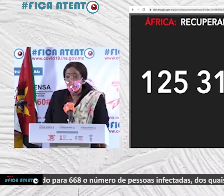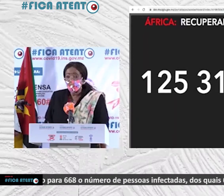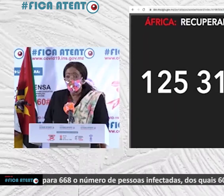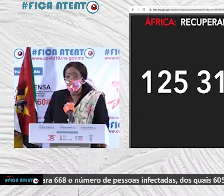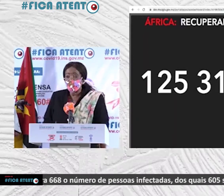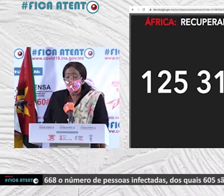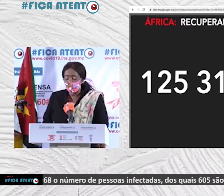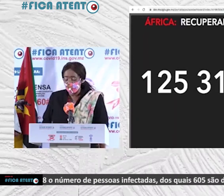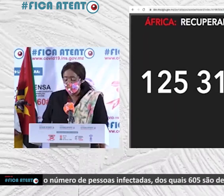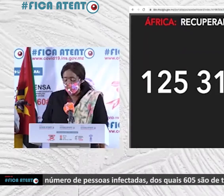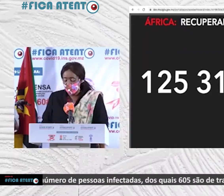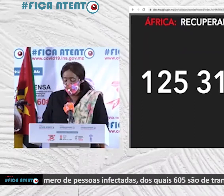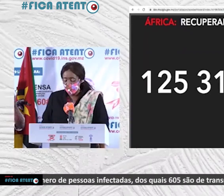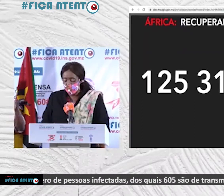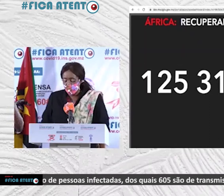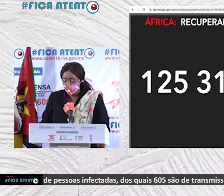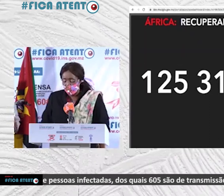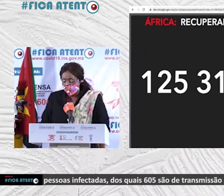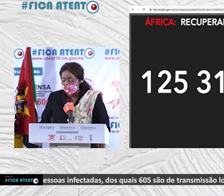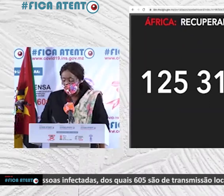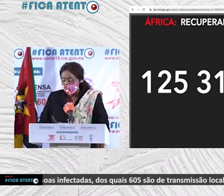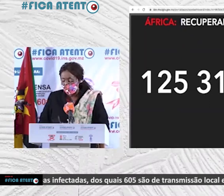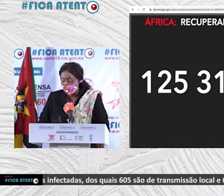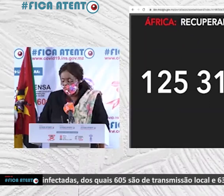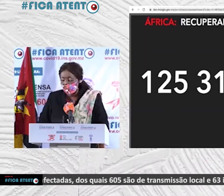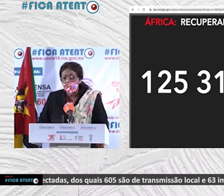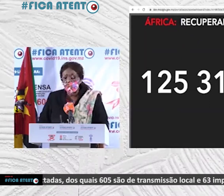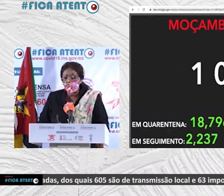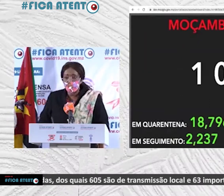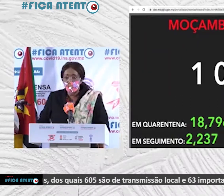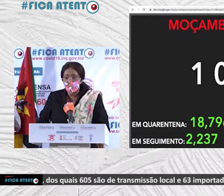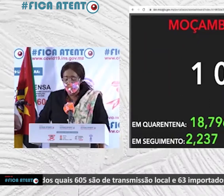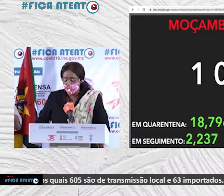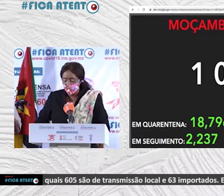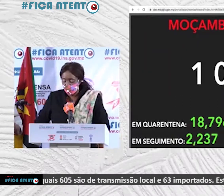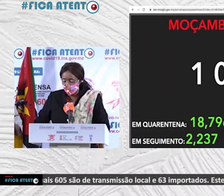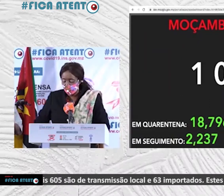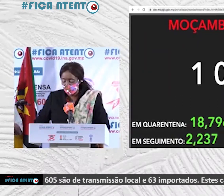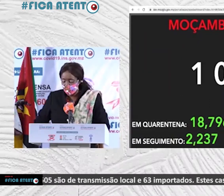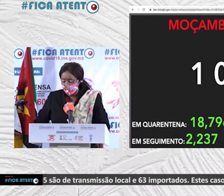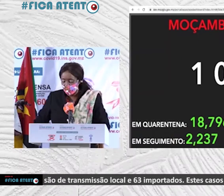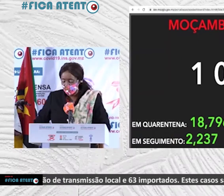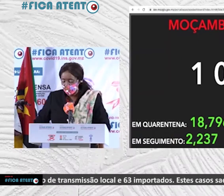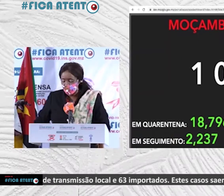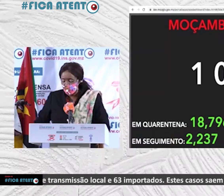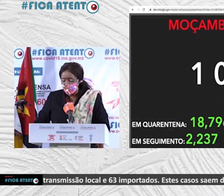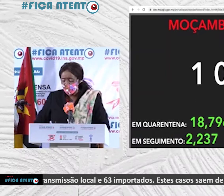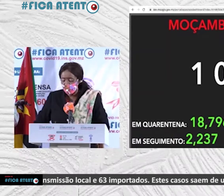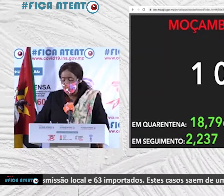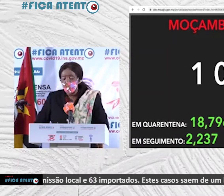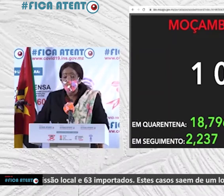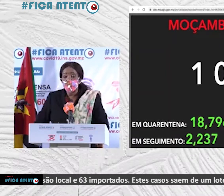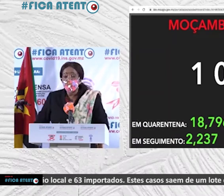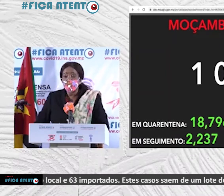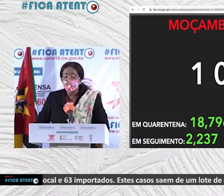Passando do continente africano, vamos para o nosso país, dizer que em Moçambique, até este momento,